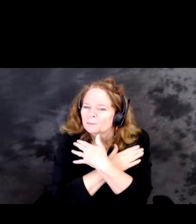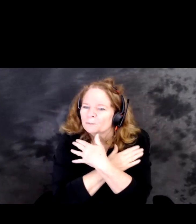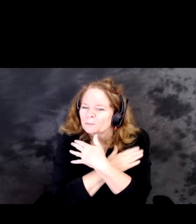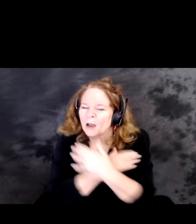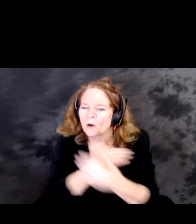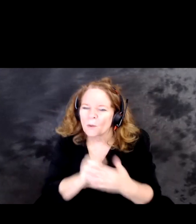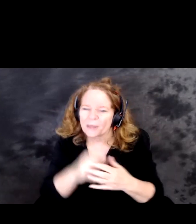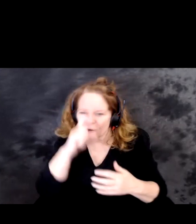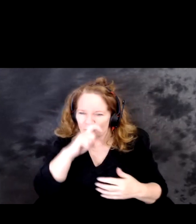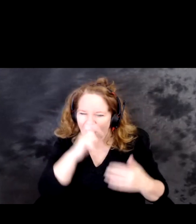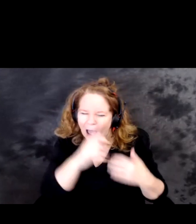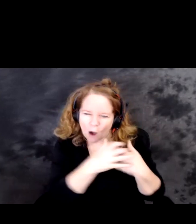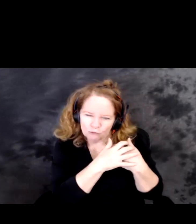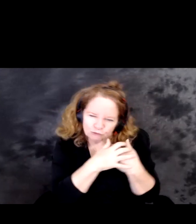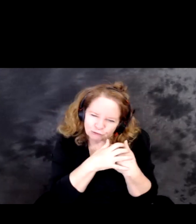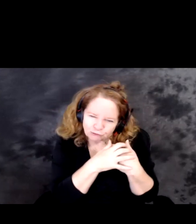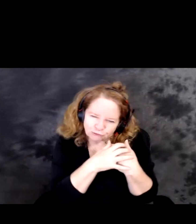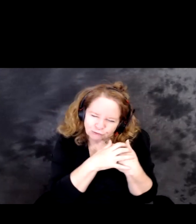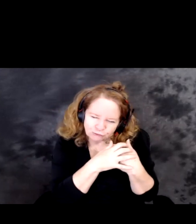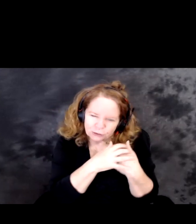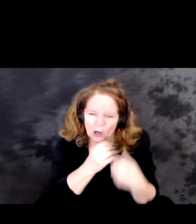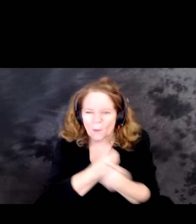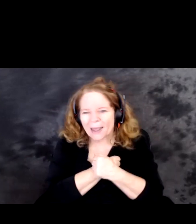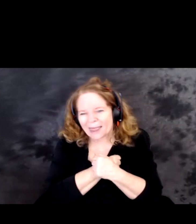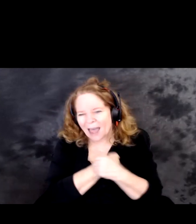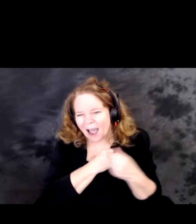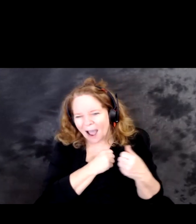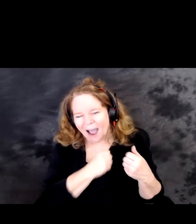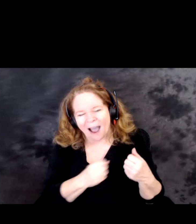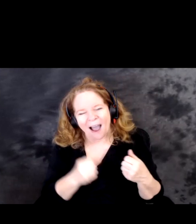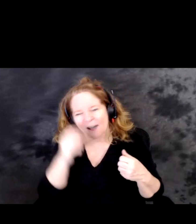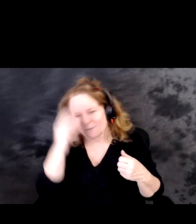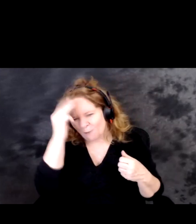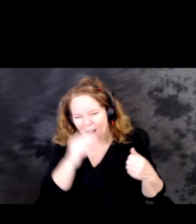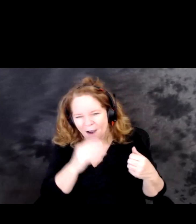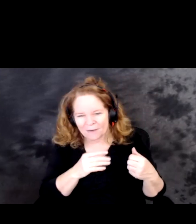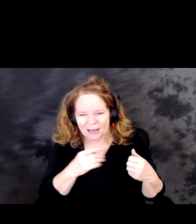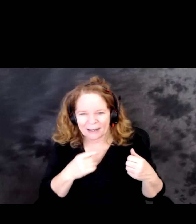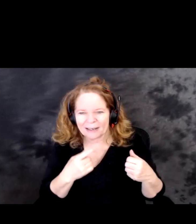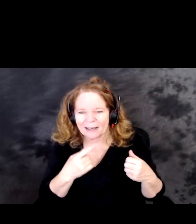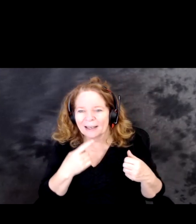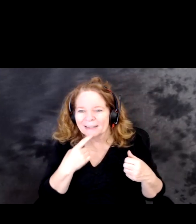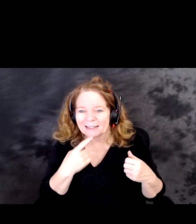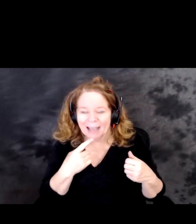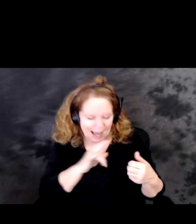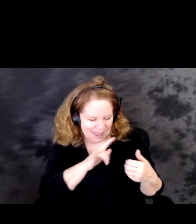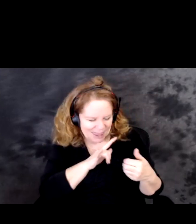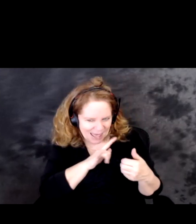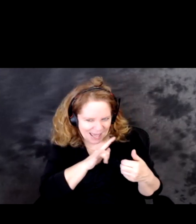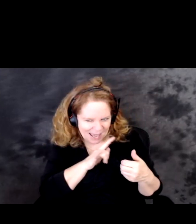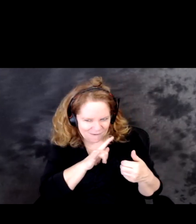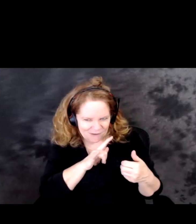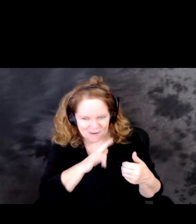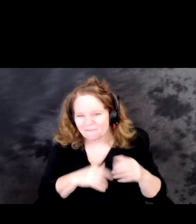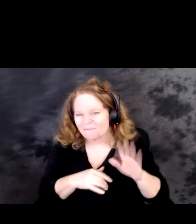Denle a Marvin un gran abrazo. Nos amamos a Marvin. Y díganle que lo quieren.